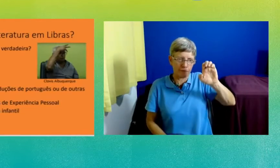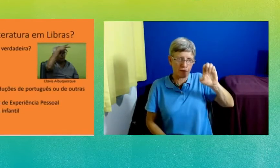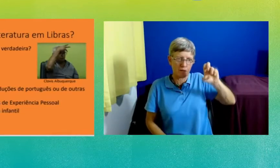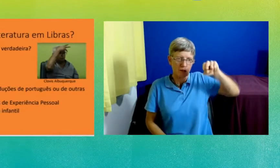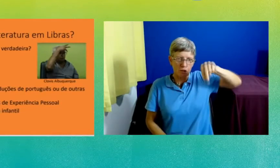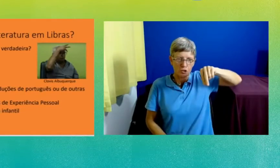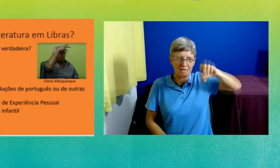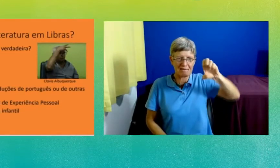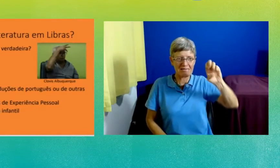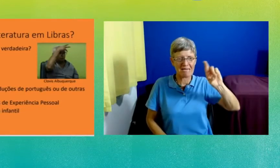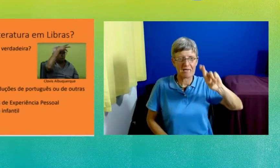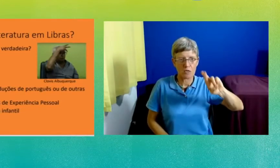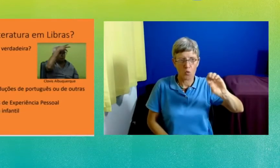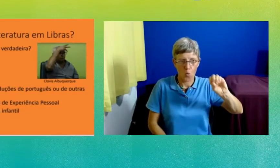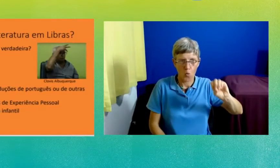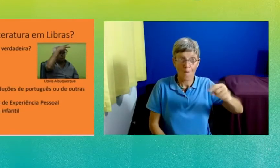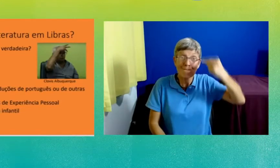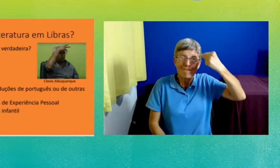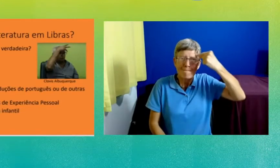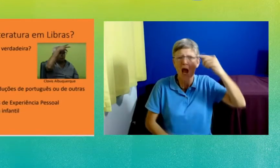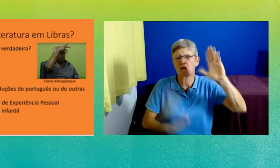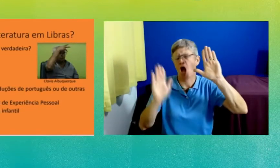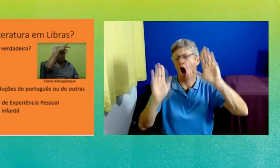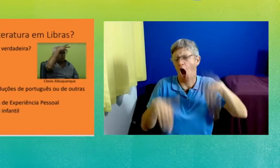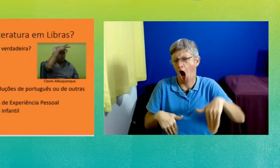Mostrando aí os gêneros